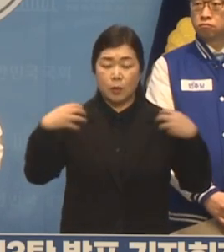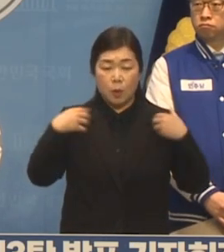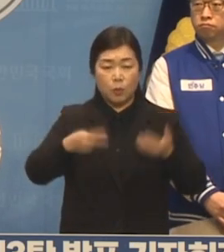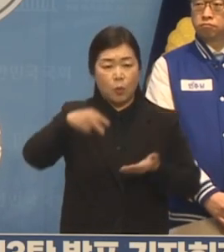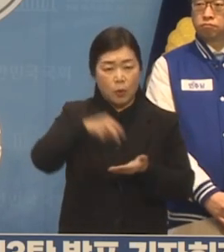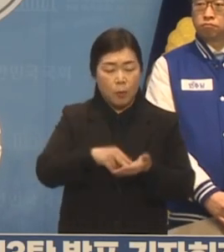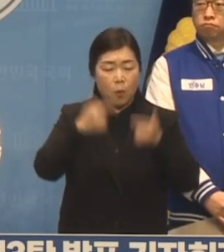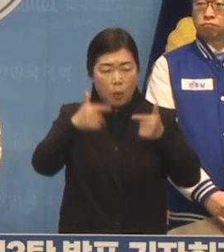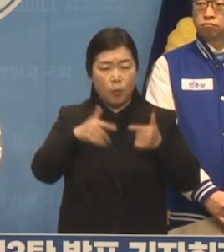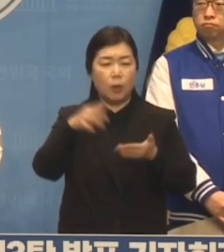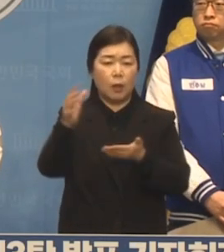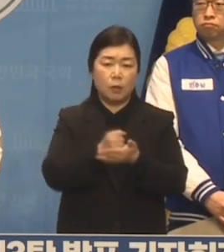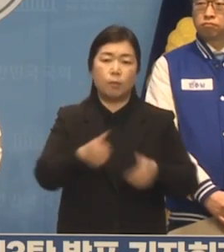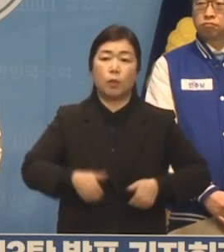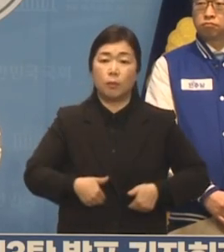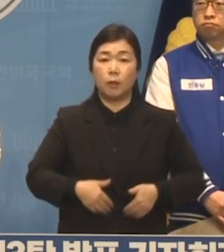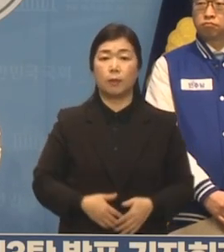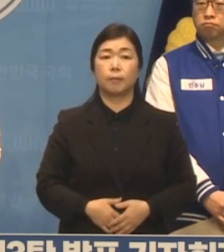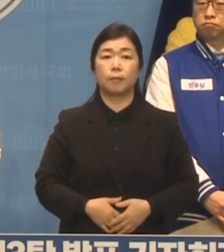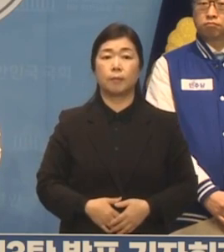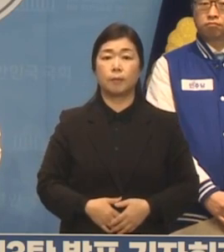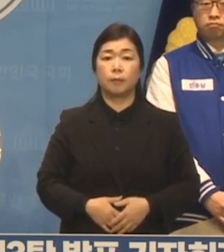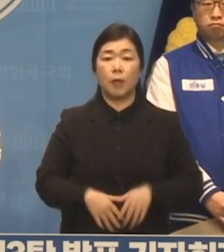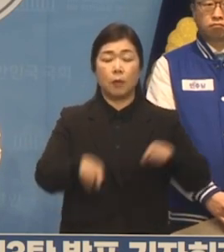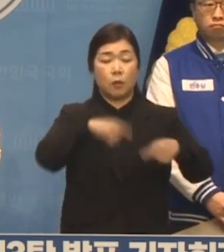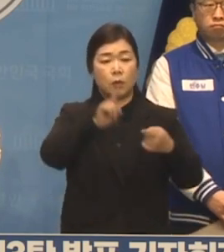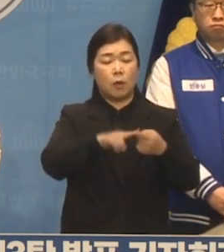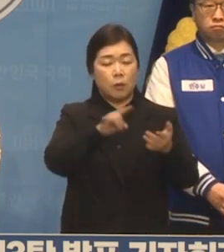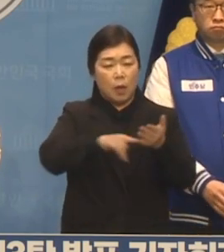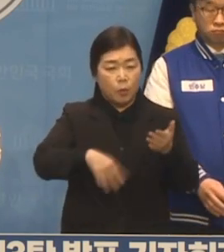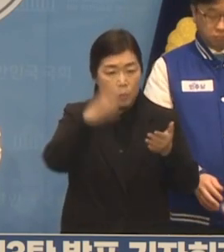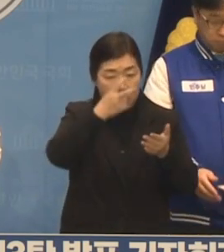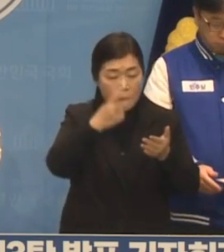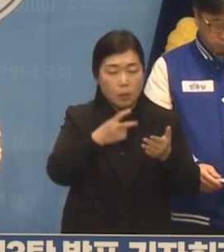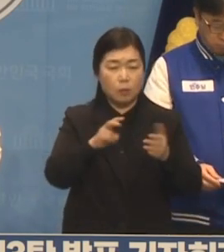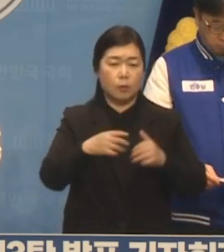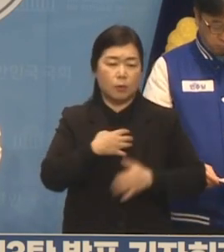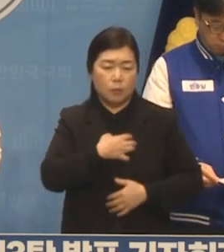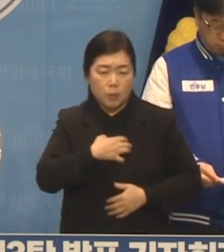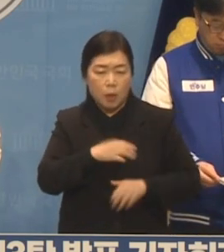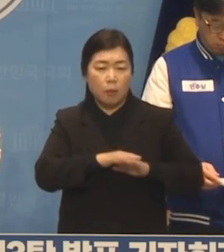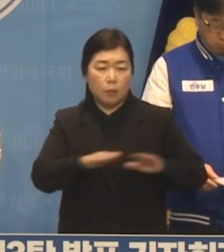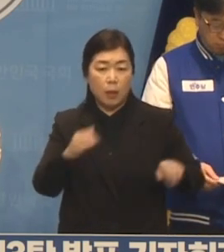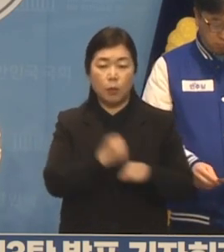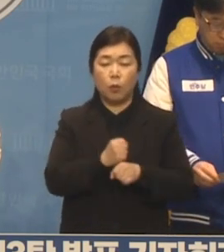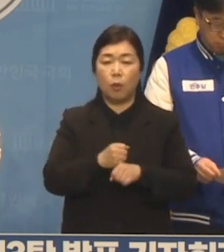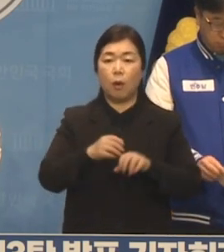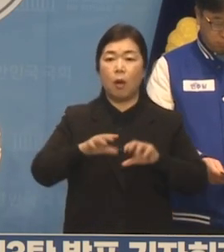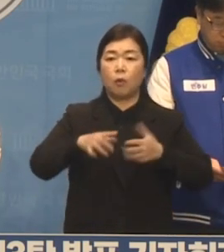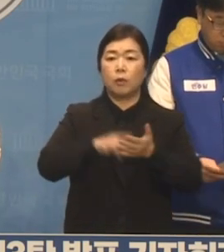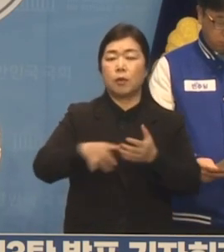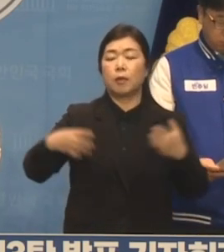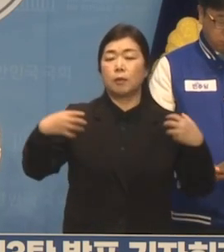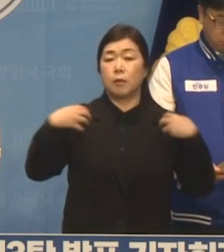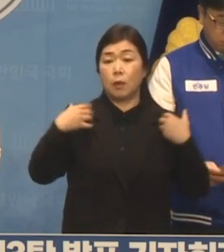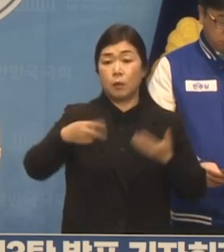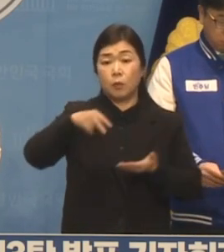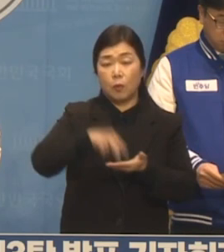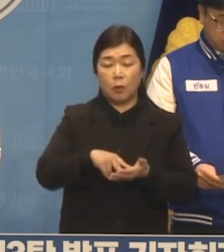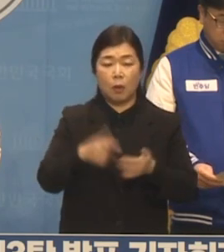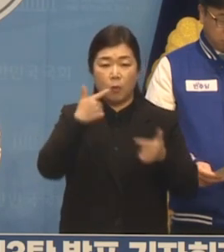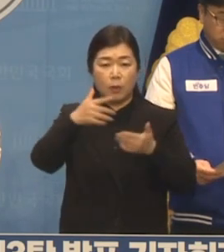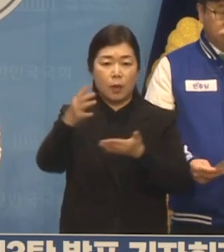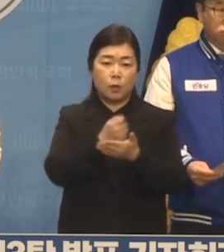이유입니다. 정치적 세무조사에 대한 국민적 우려를 불식시키고 국세청의 정치적 독립성을 확보하기 위한